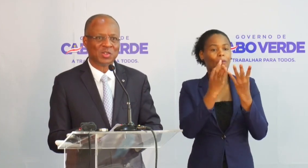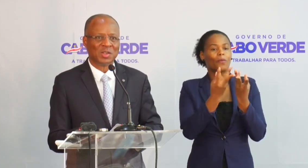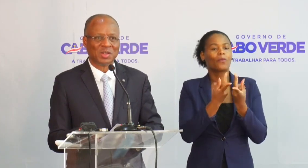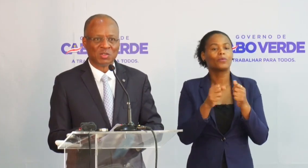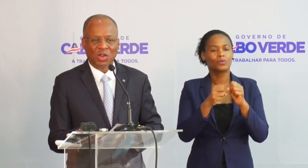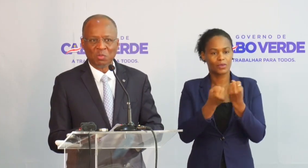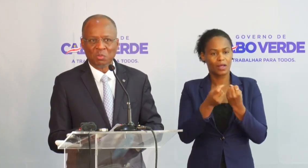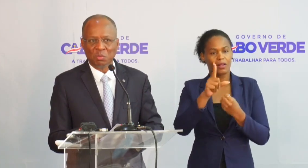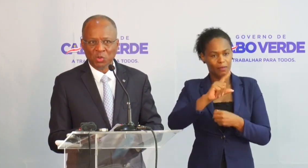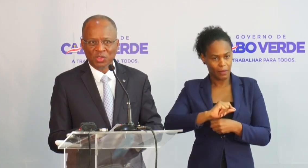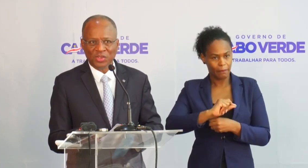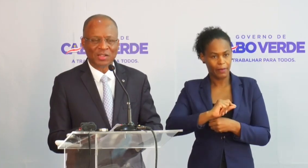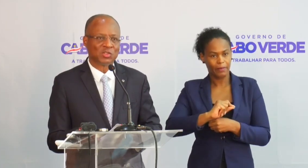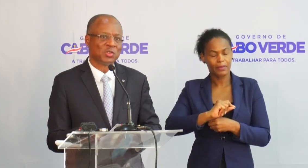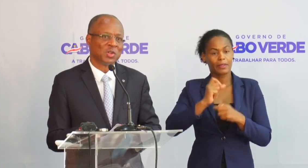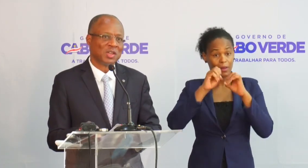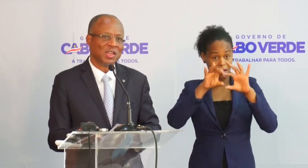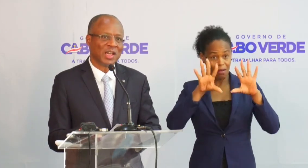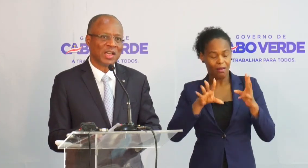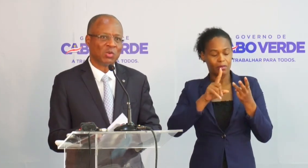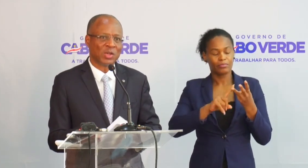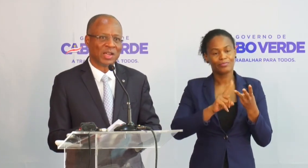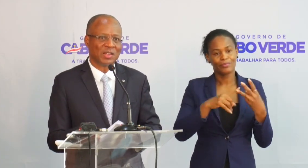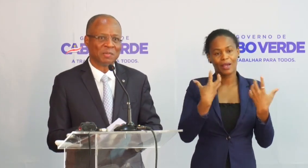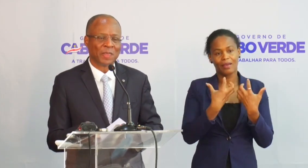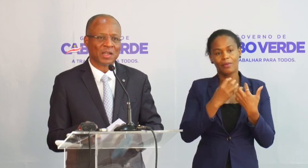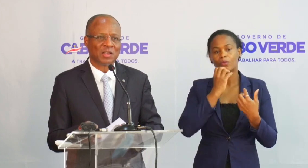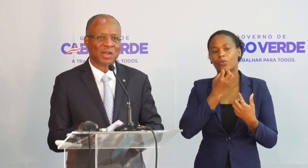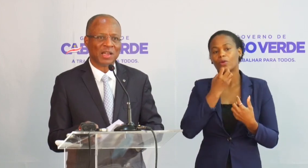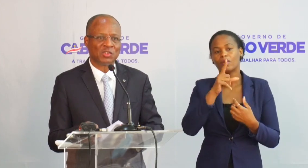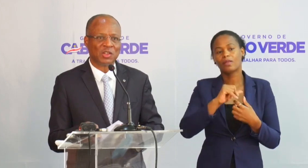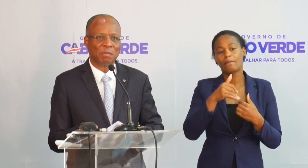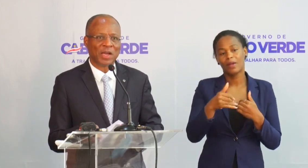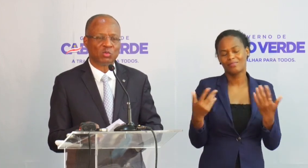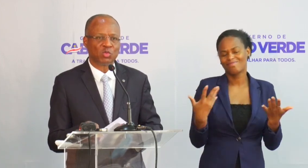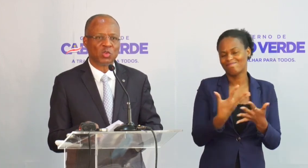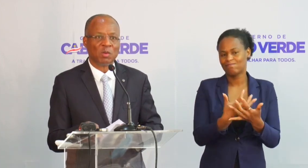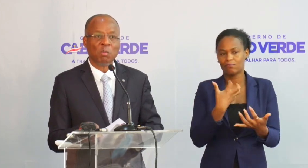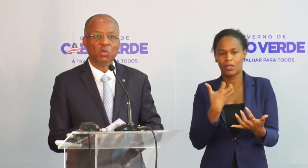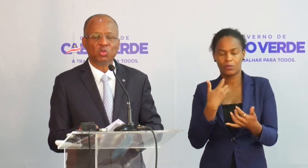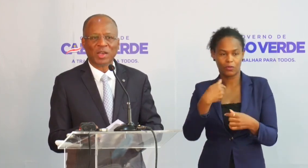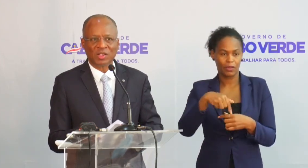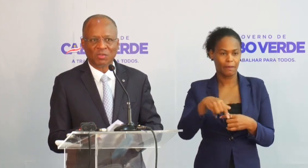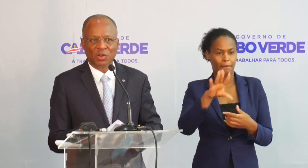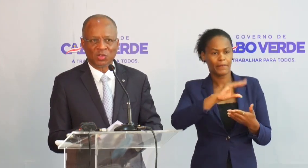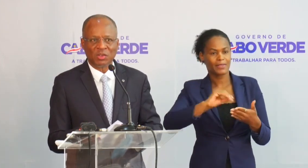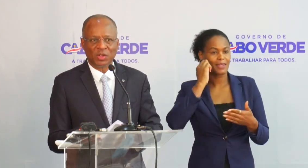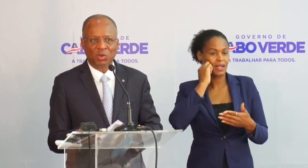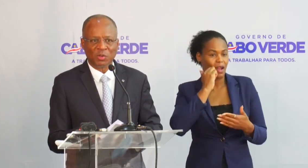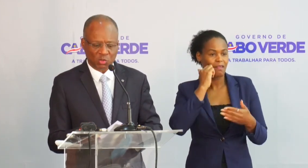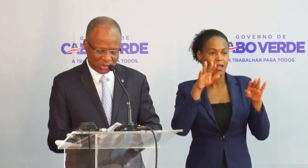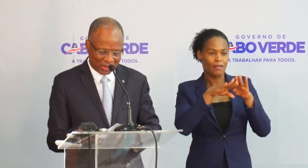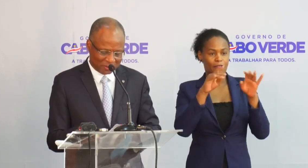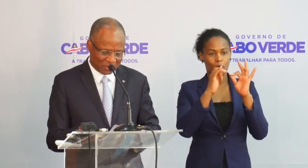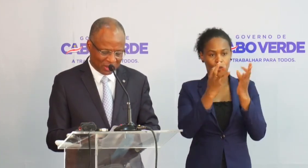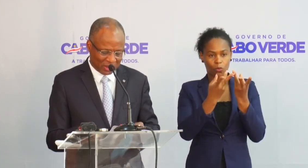sociais são muito evidentes. E a guerra na Ucrânia, que traz impactos muito mais gravosos a nível